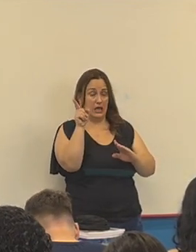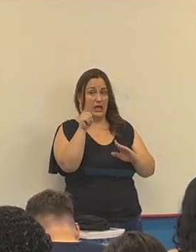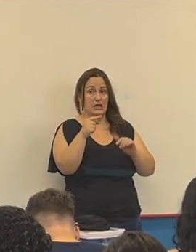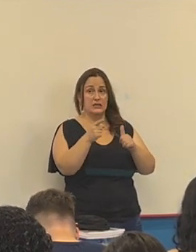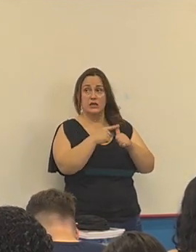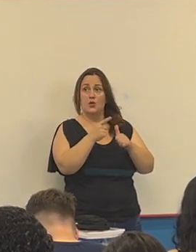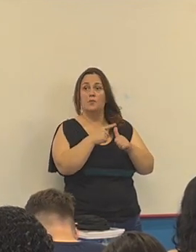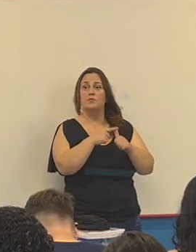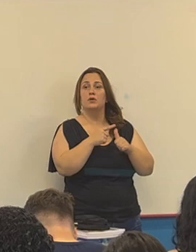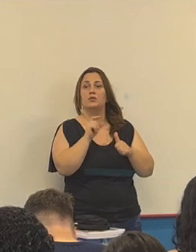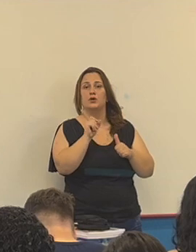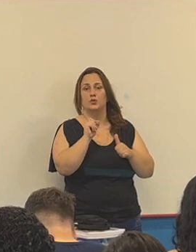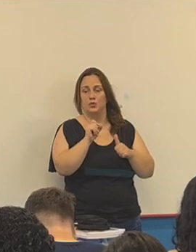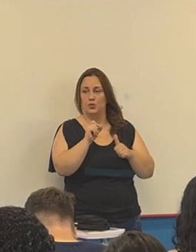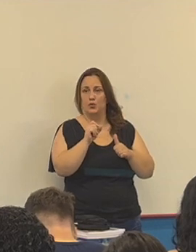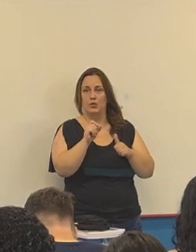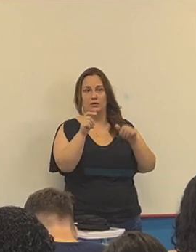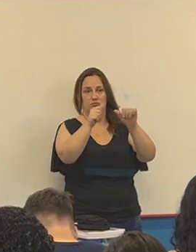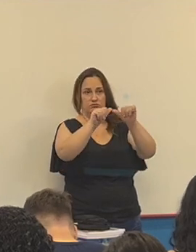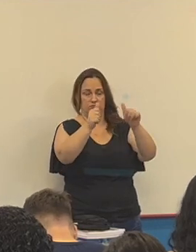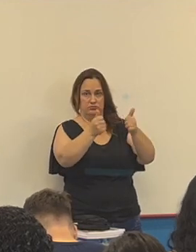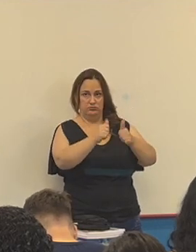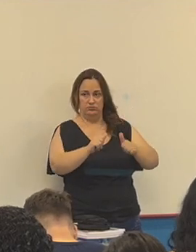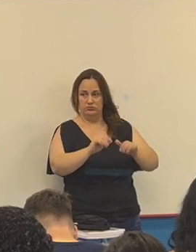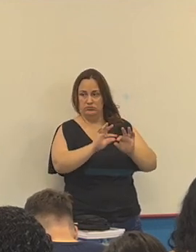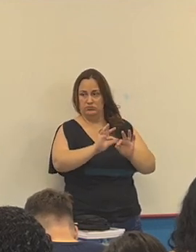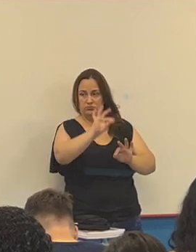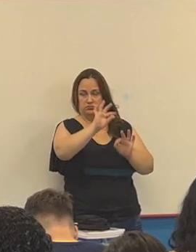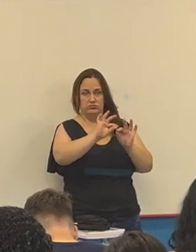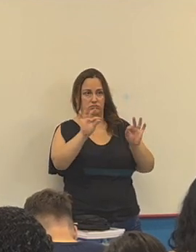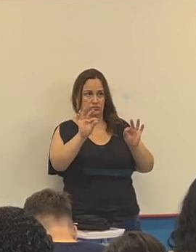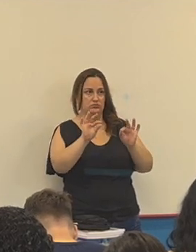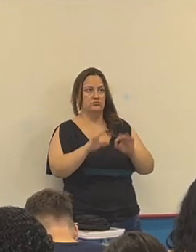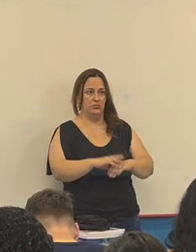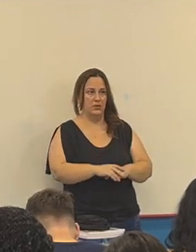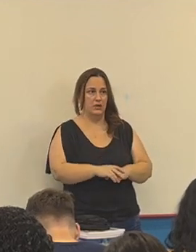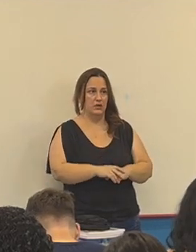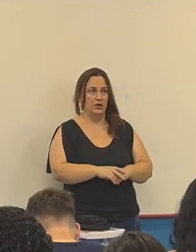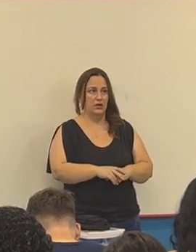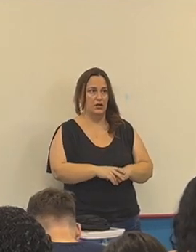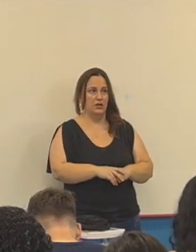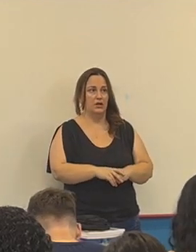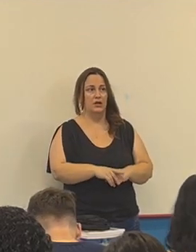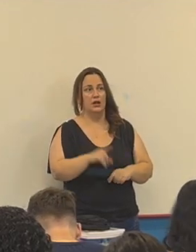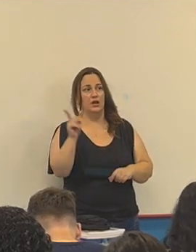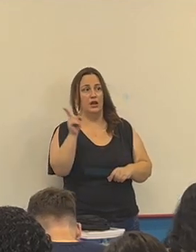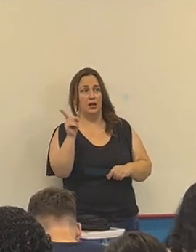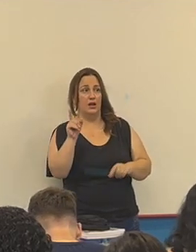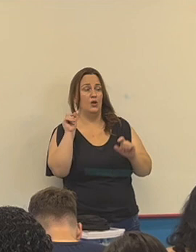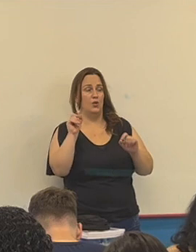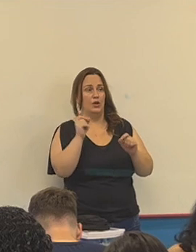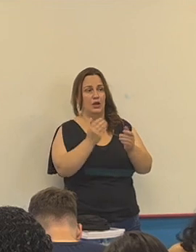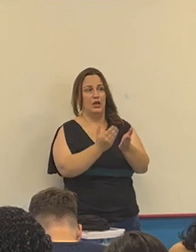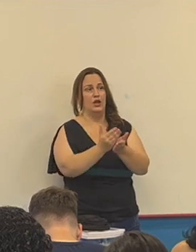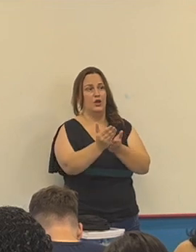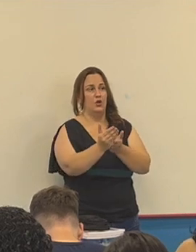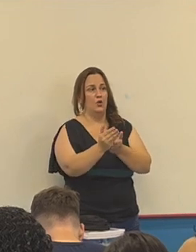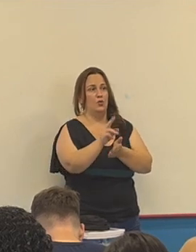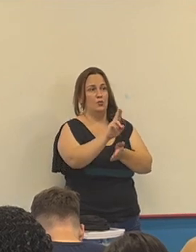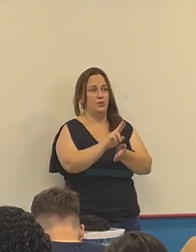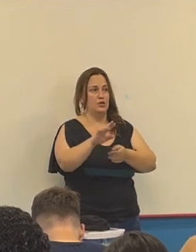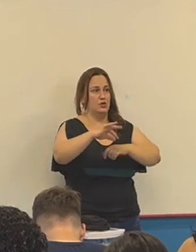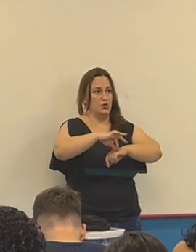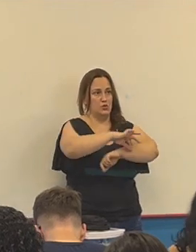primeiro trabalho que eu usei. Então, assim, ele foi nessa época que eu já comecei a usar alguns elementos